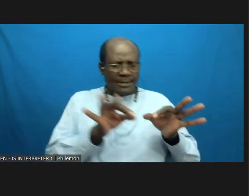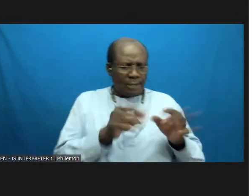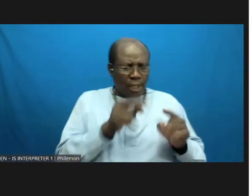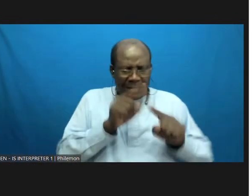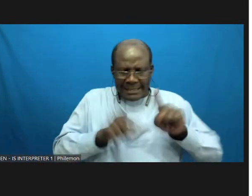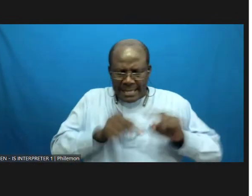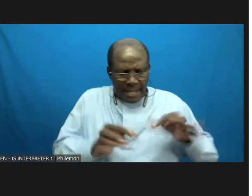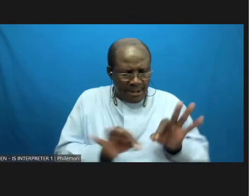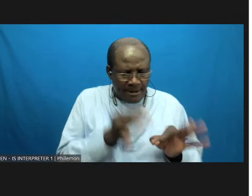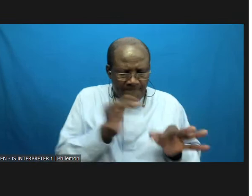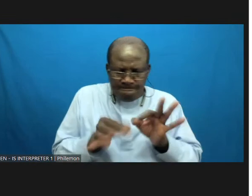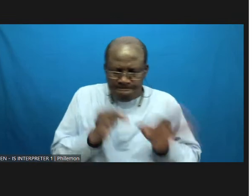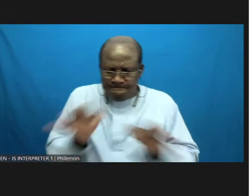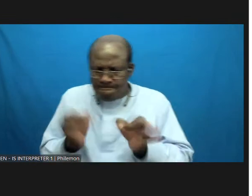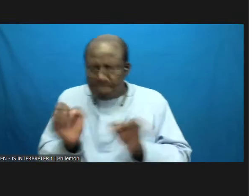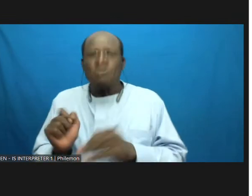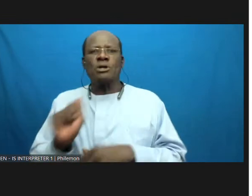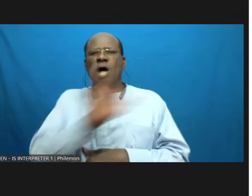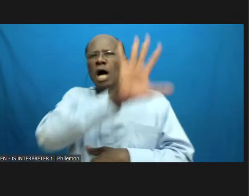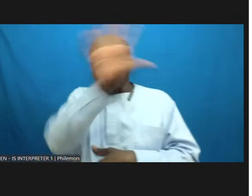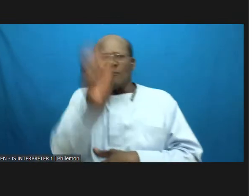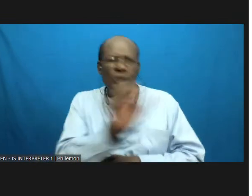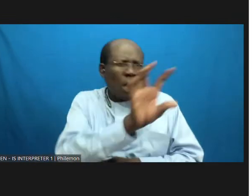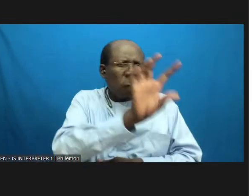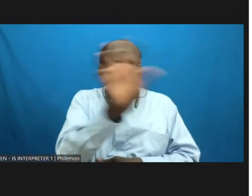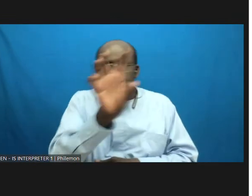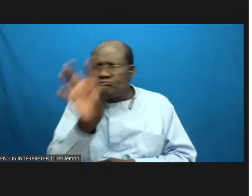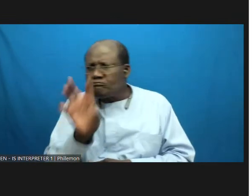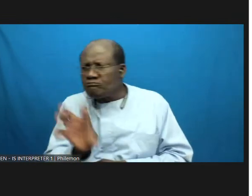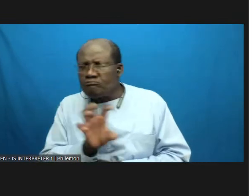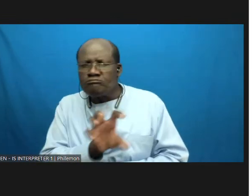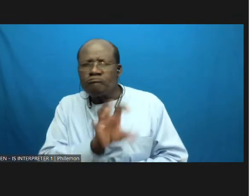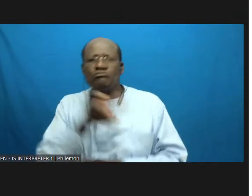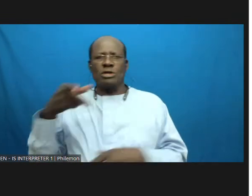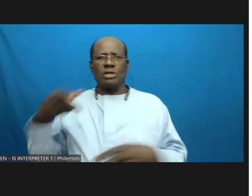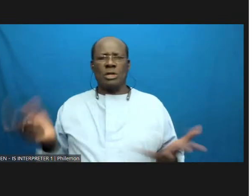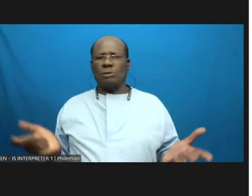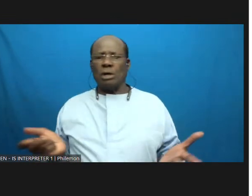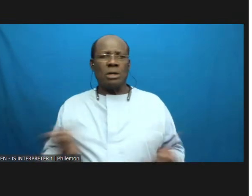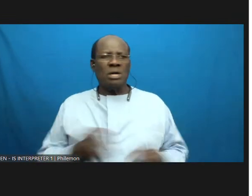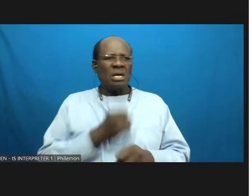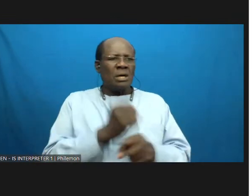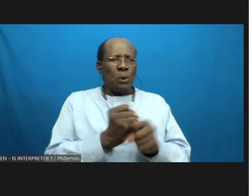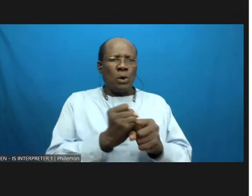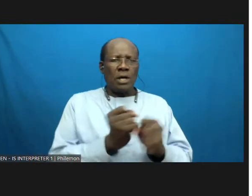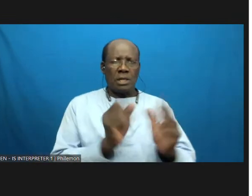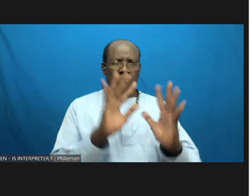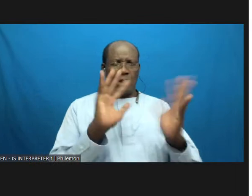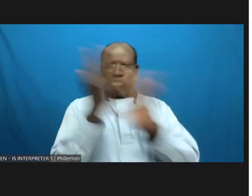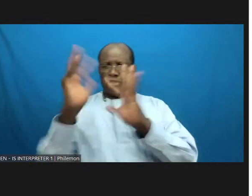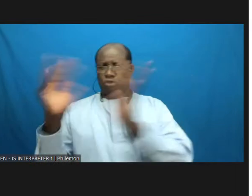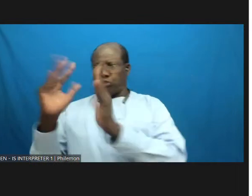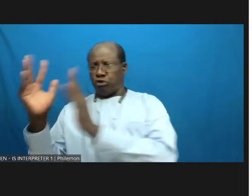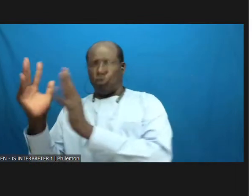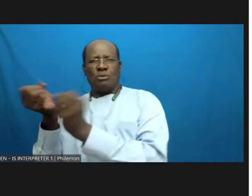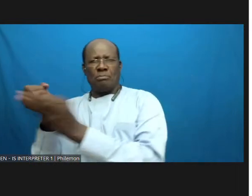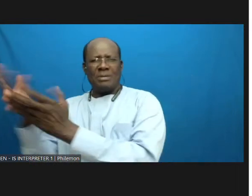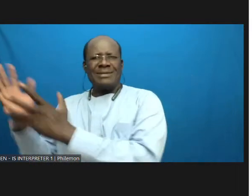chocs, de multiples crises, et qui impactent négativement la réalisation des ODD et qui fragilisent les partenariats